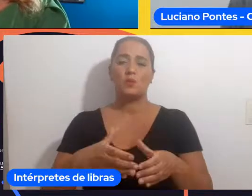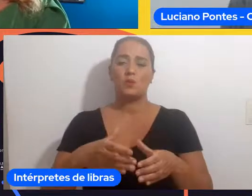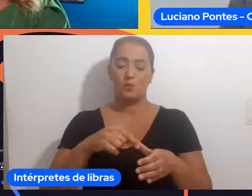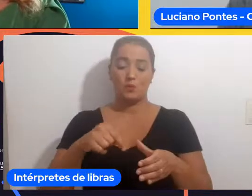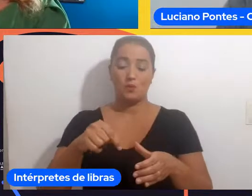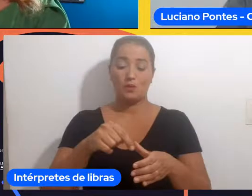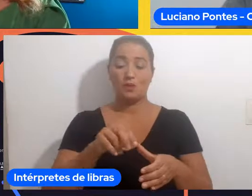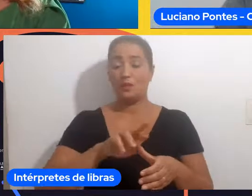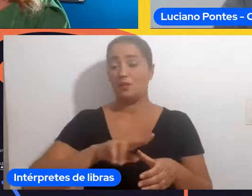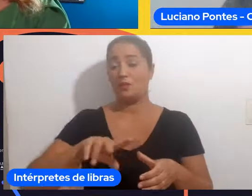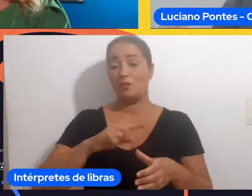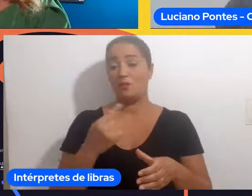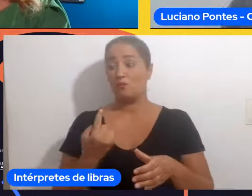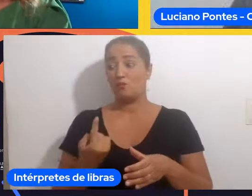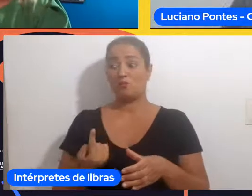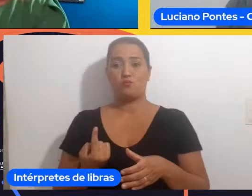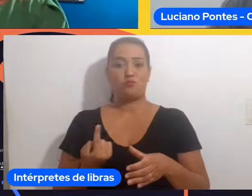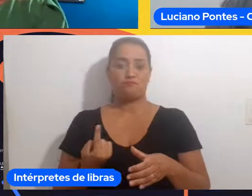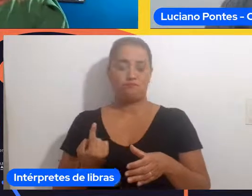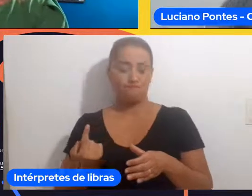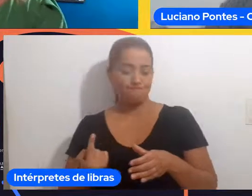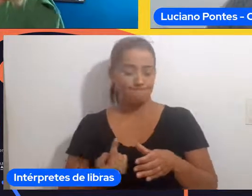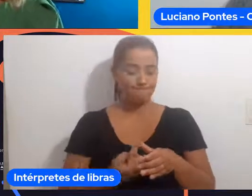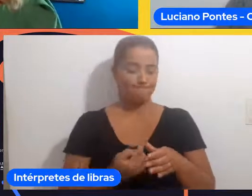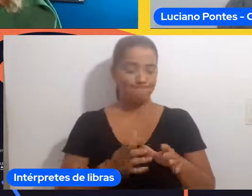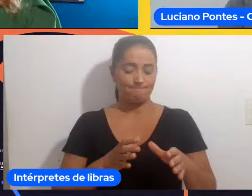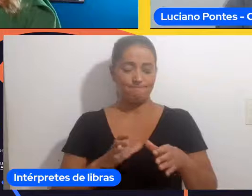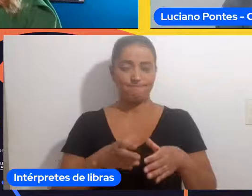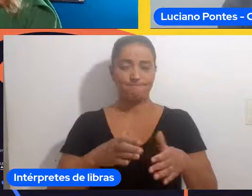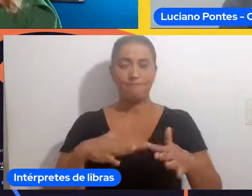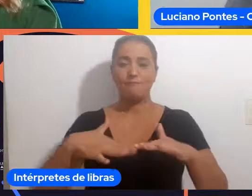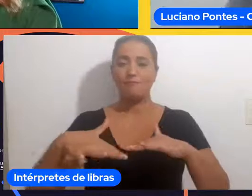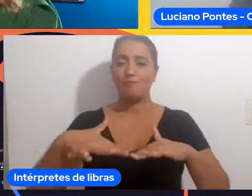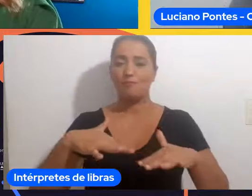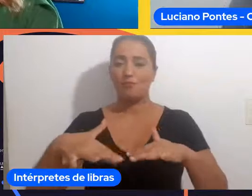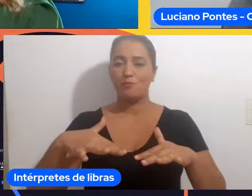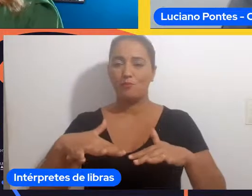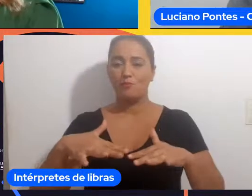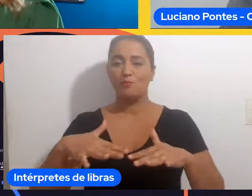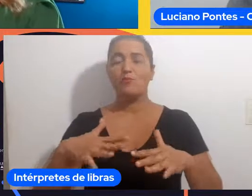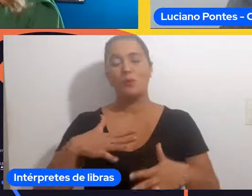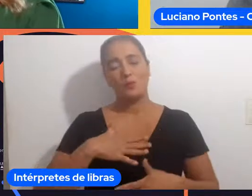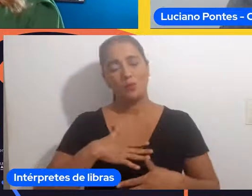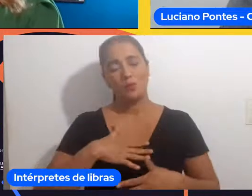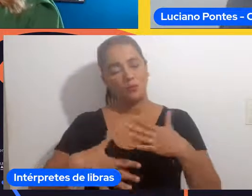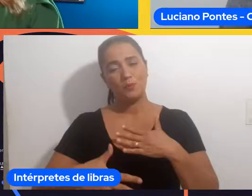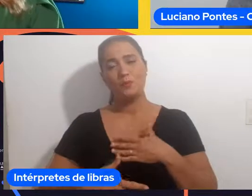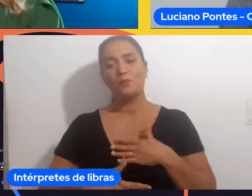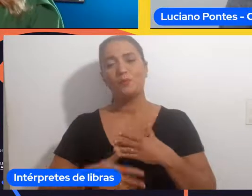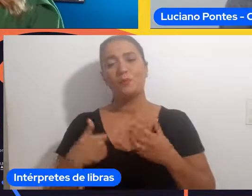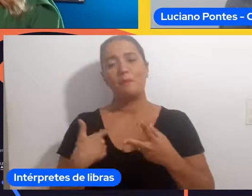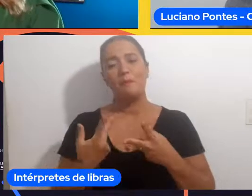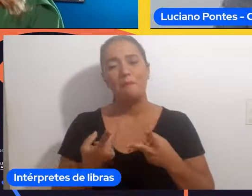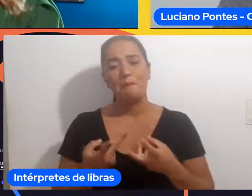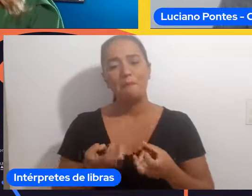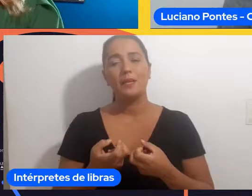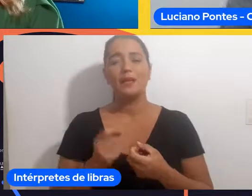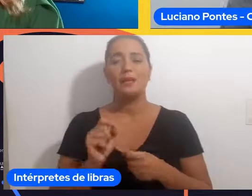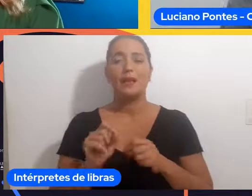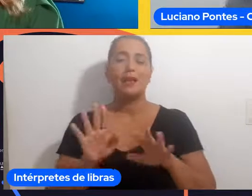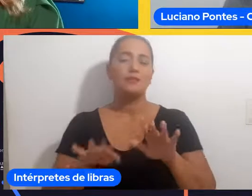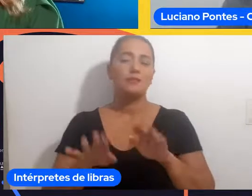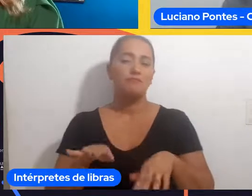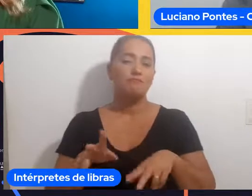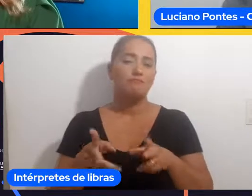né? E, ao mesmo tempo, a gente está em movimento, a gente está movimentando o corpo. E eu venho percebendo já há bastante tempo, às vezes eu percebo isso, eu faço os